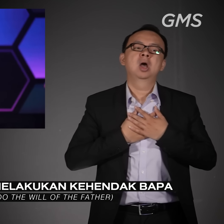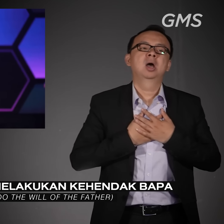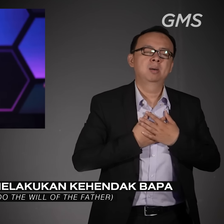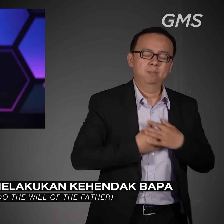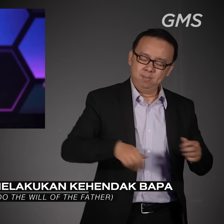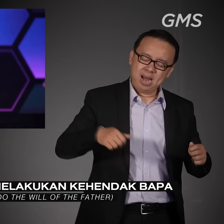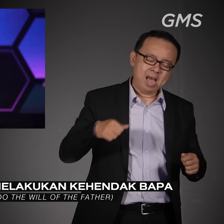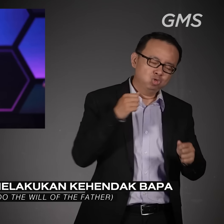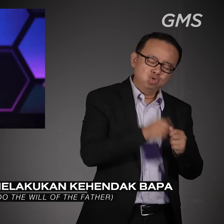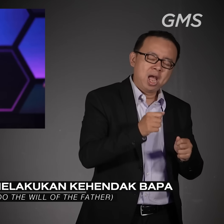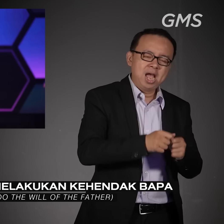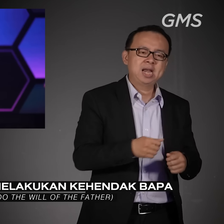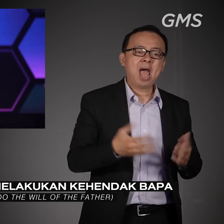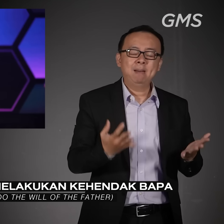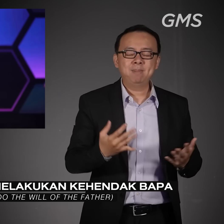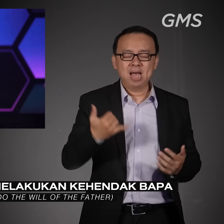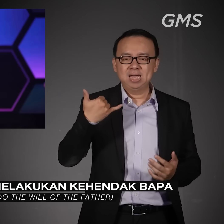ialah